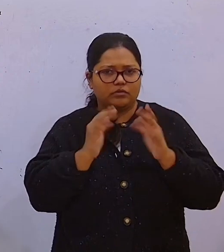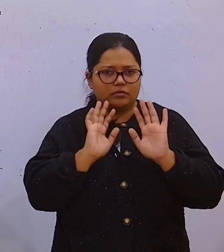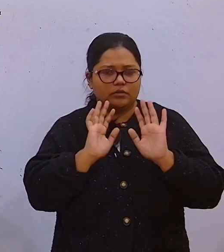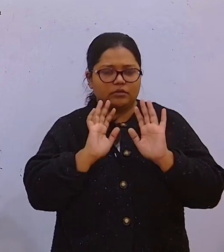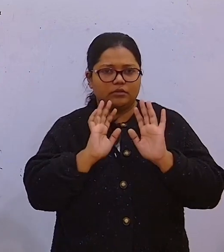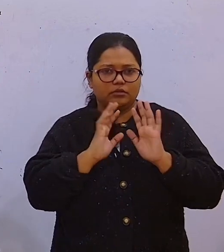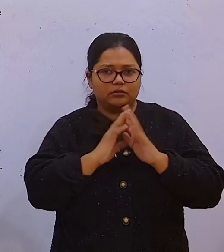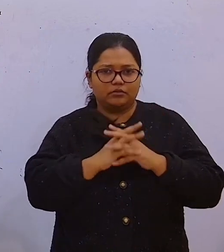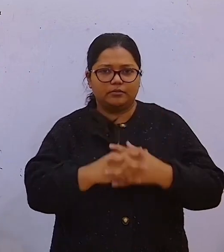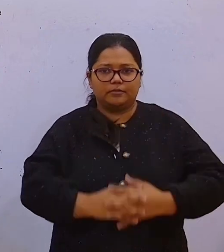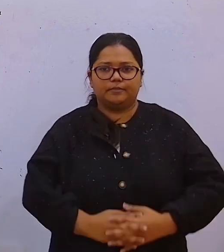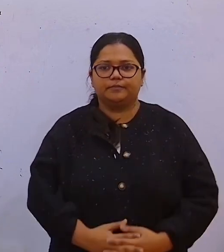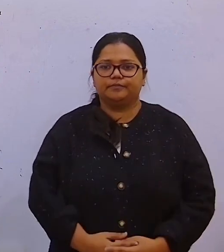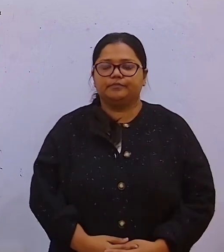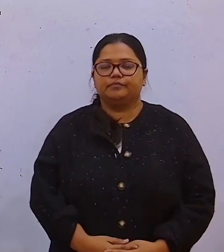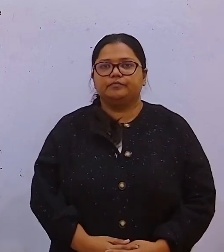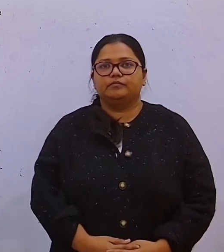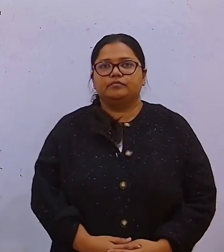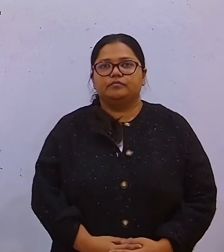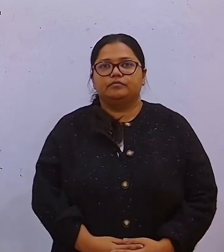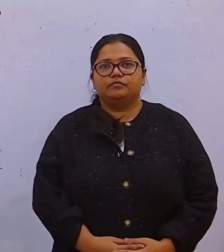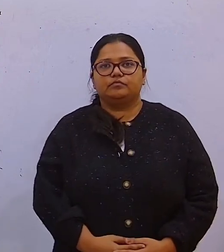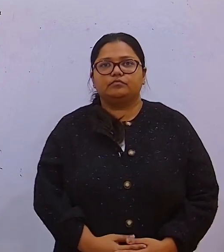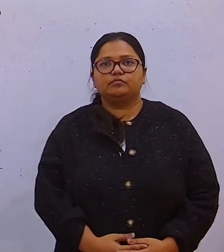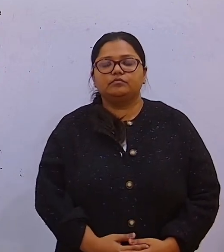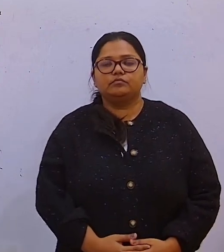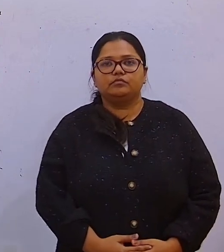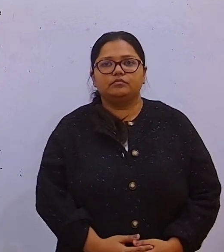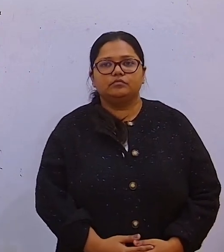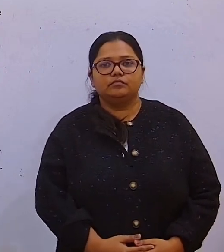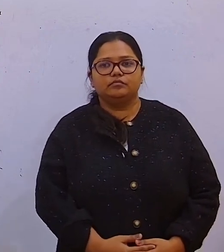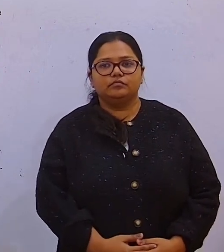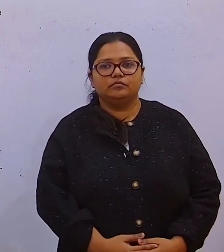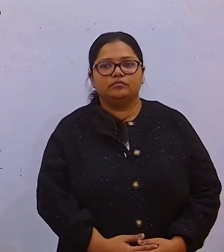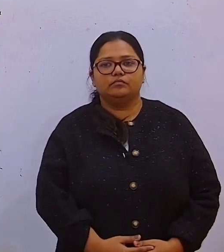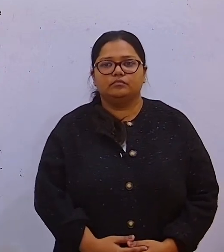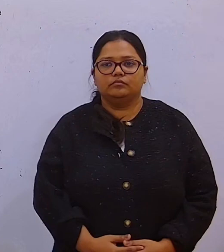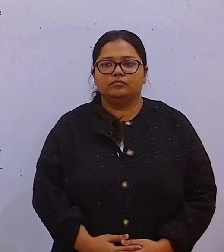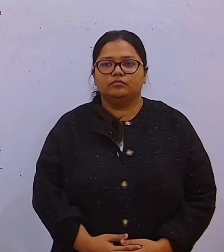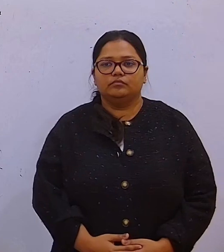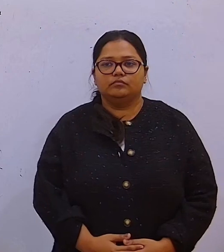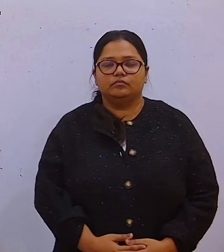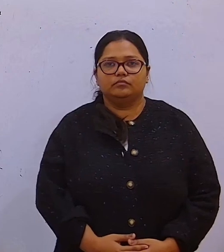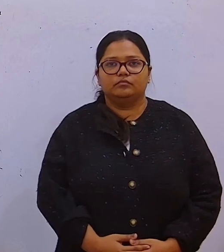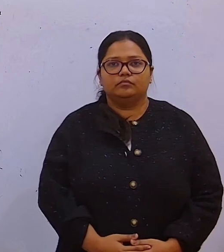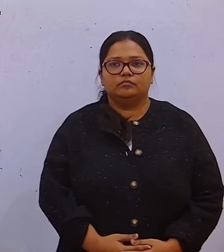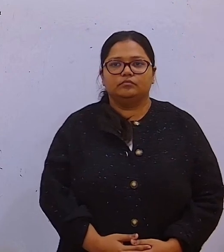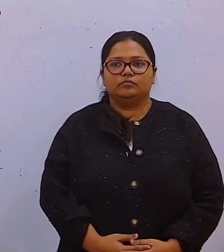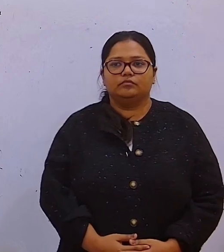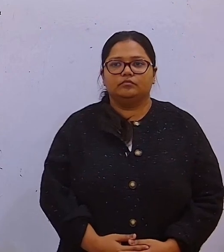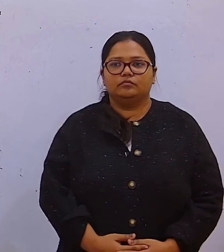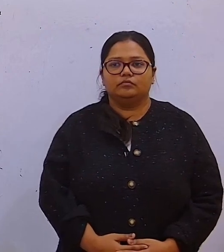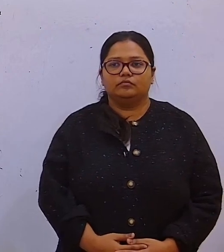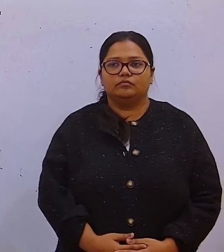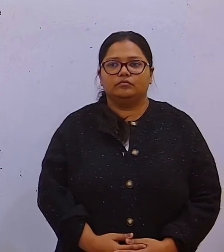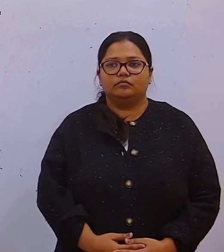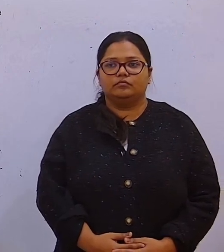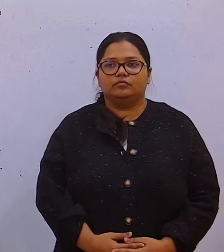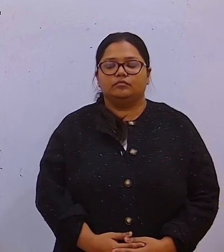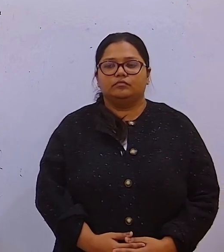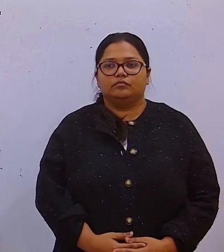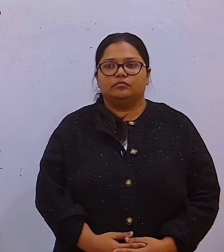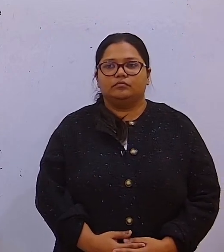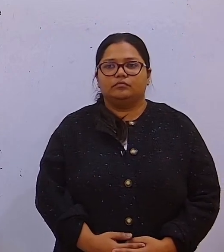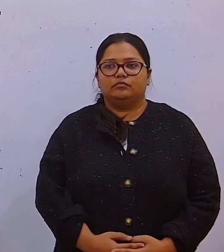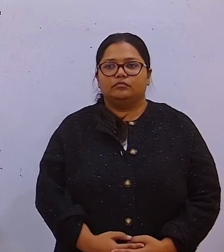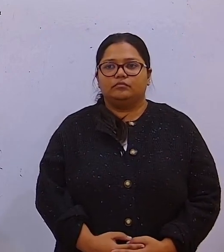ब्रेड मतलब काउंटेबल नाउन आ रहा है, मतलब इसको तो हम टुकड़ों में गिन सकते हैं, लेकिन ये टुकड़ों वाला ब्रेड नहीं है, है ना।